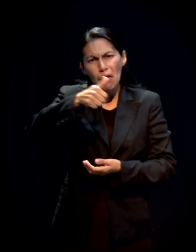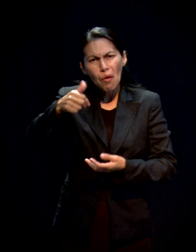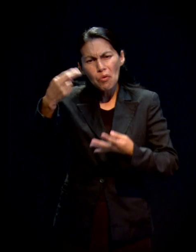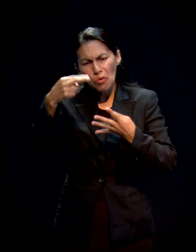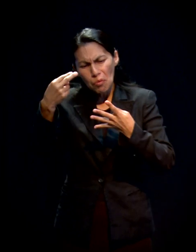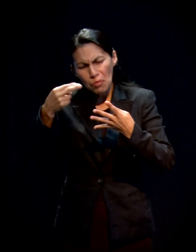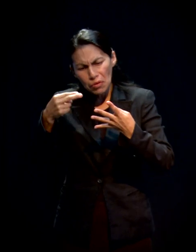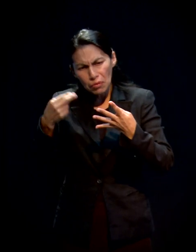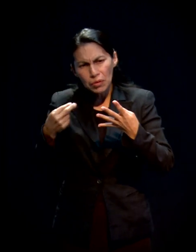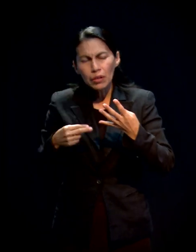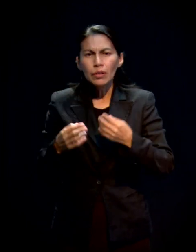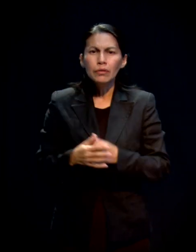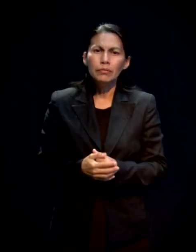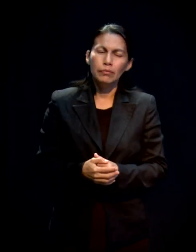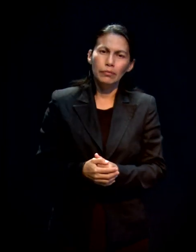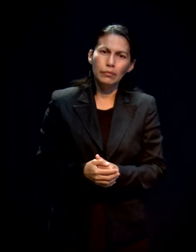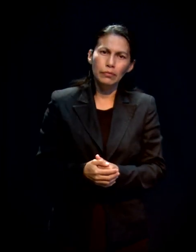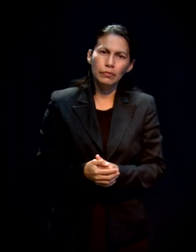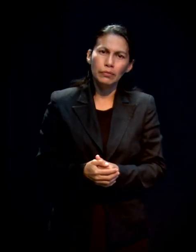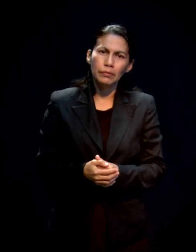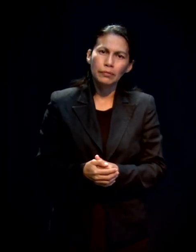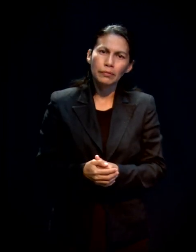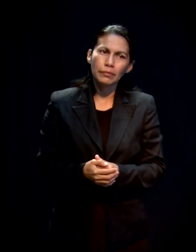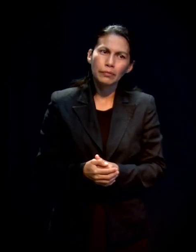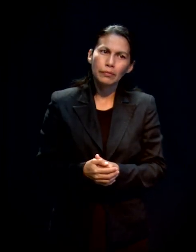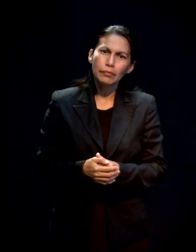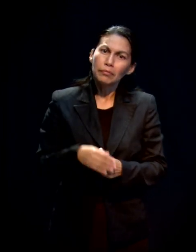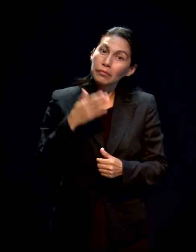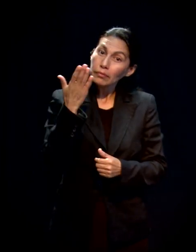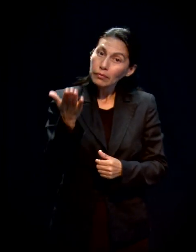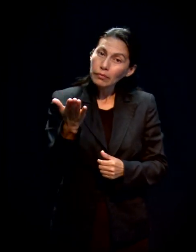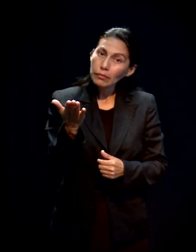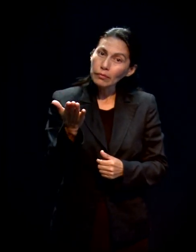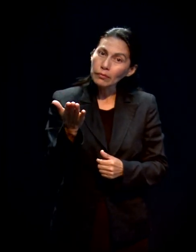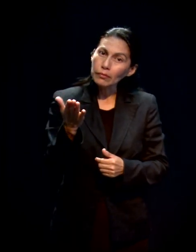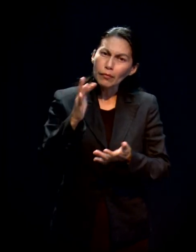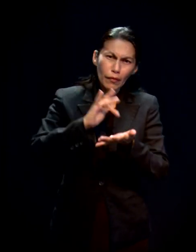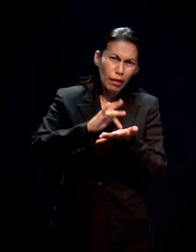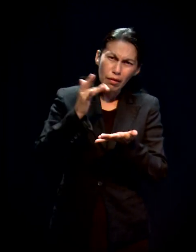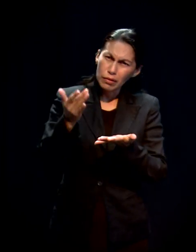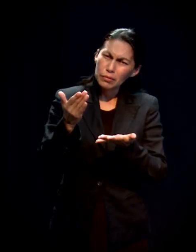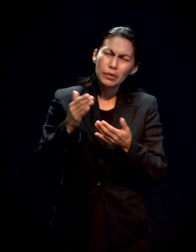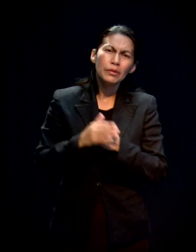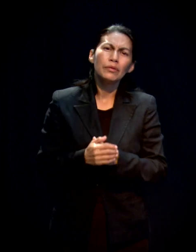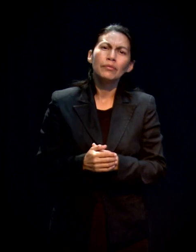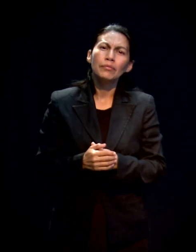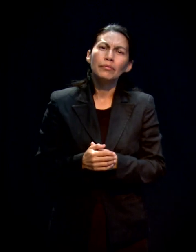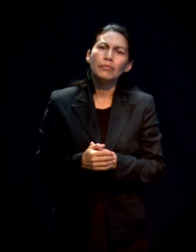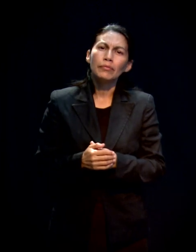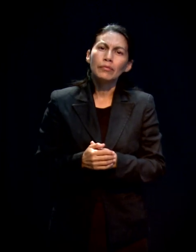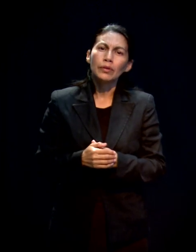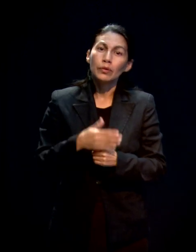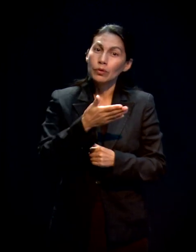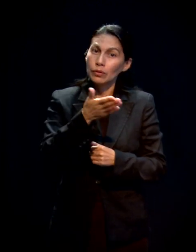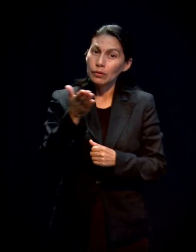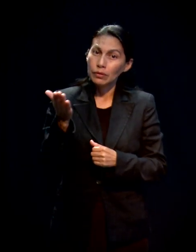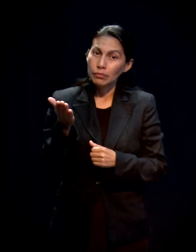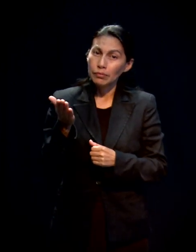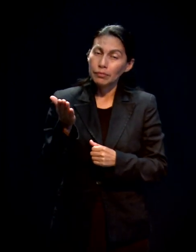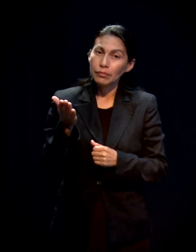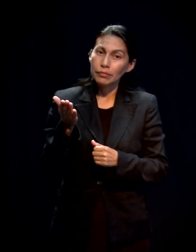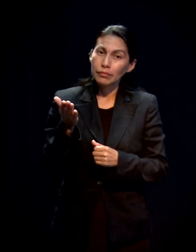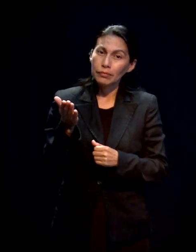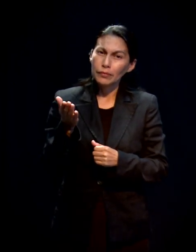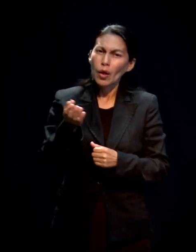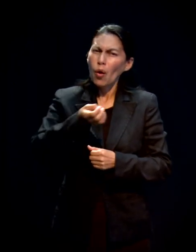nombre por cada uno de ustedes no solo por las peticiones y los agradecimientos sino